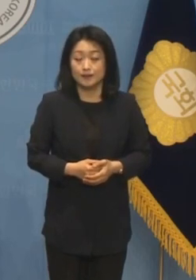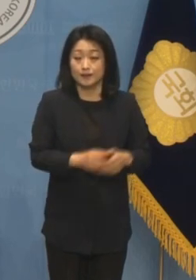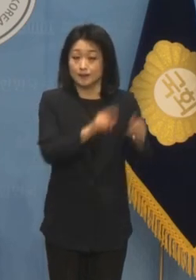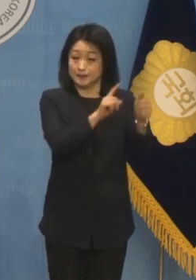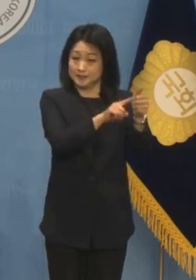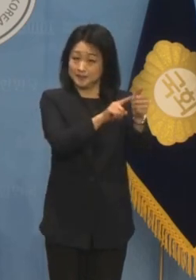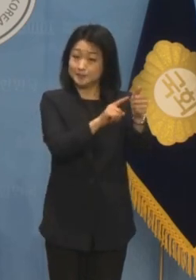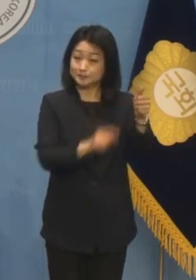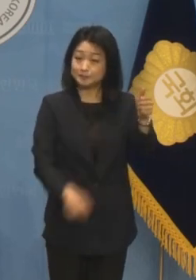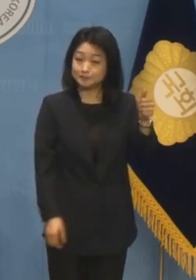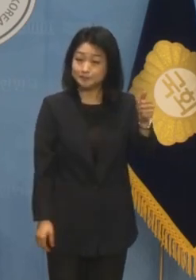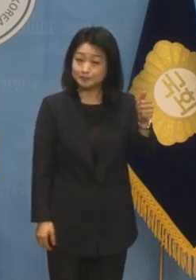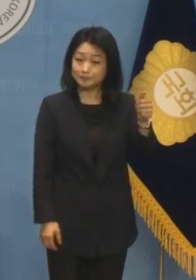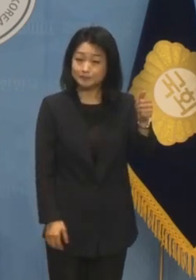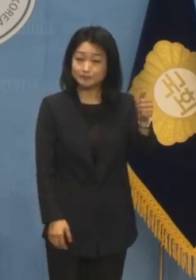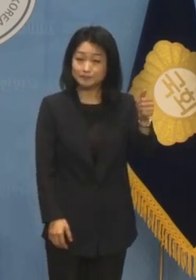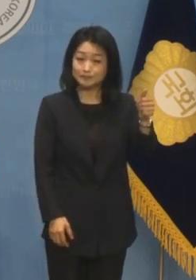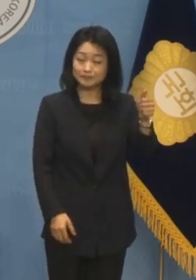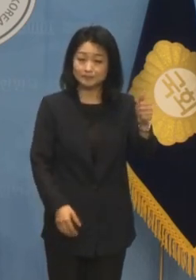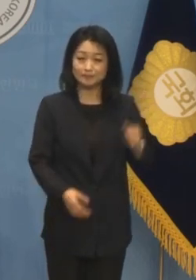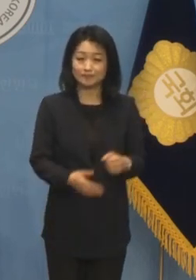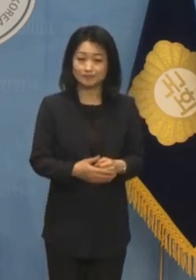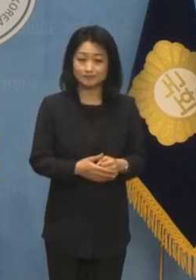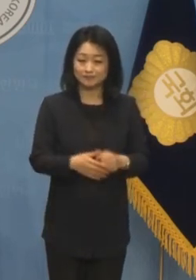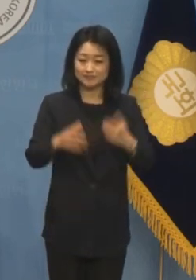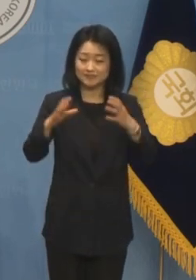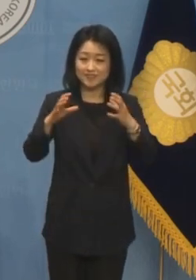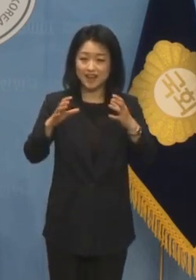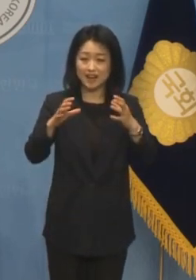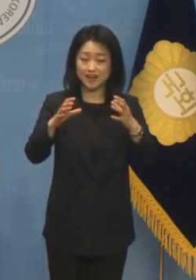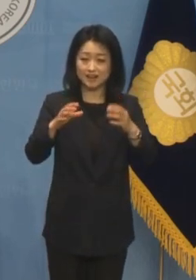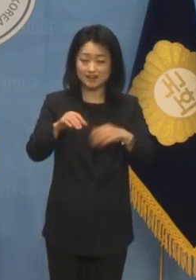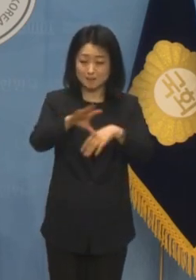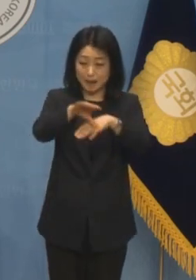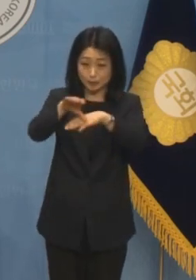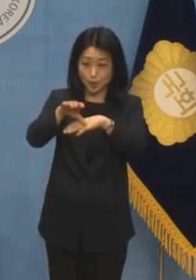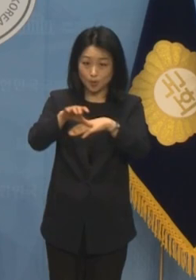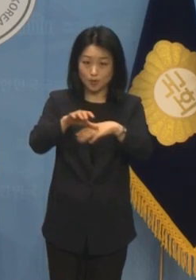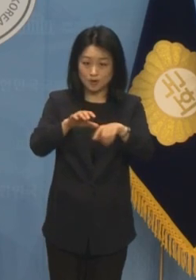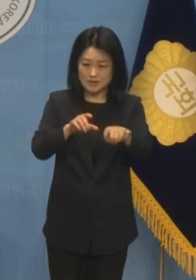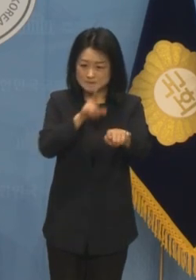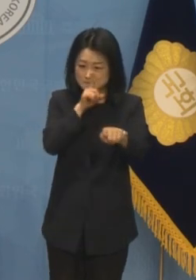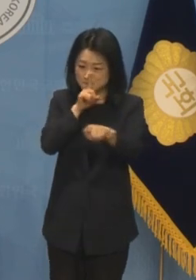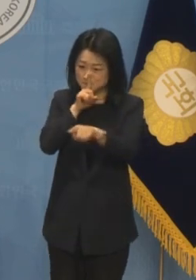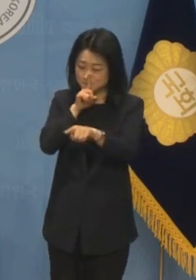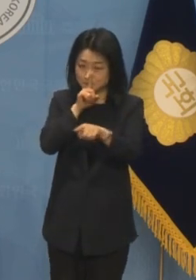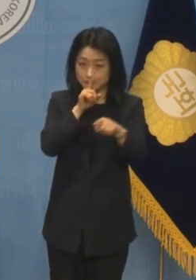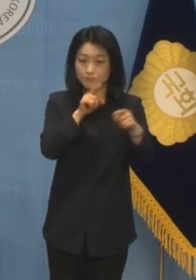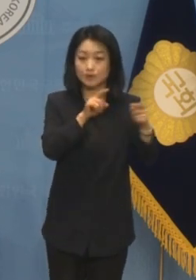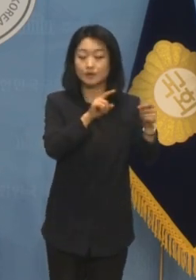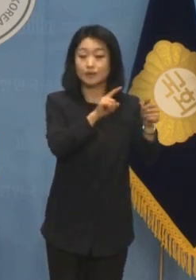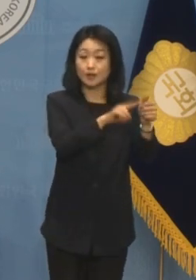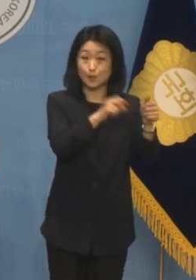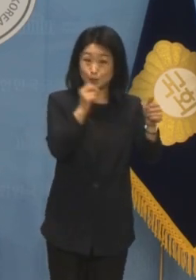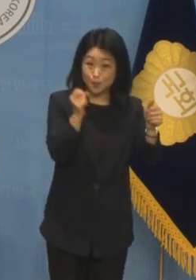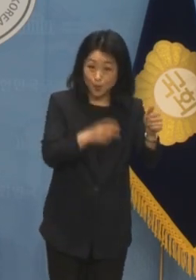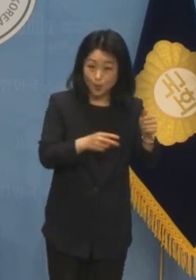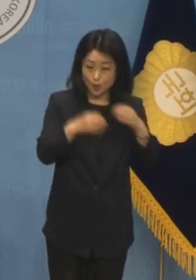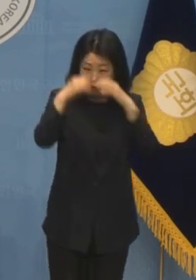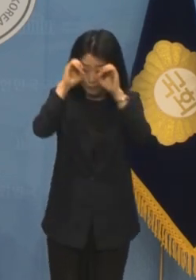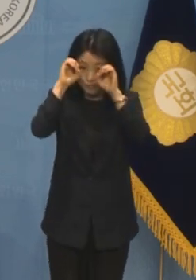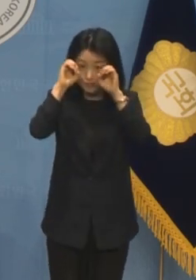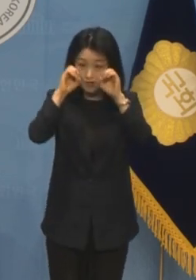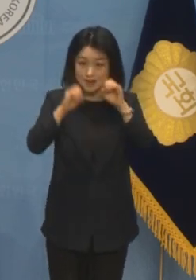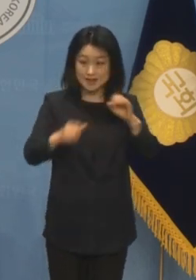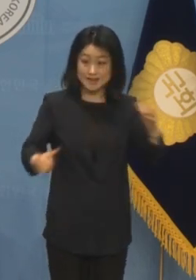류일임 방심위원장은 입틀막 제재로 나라 망신시키는 것으로 부족합니까? 우리나라